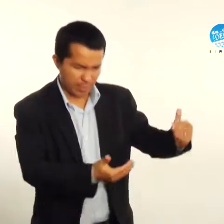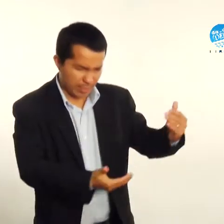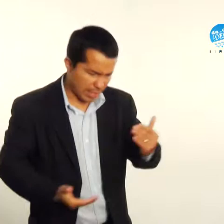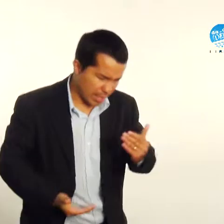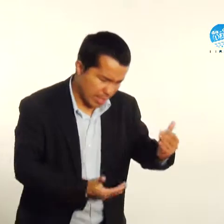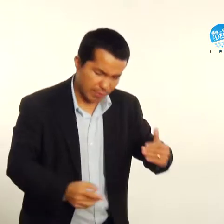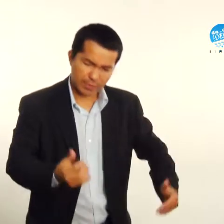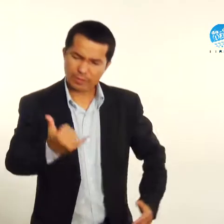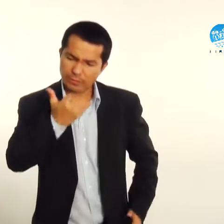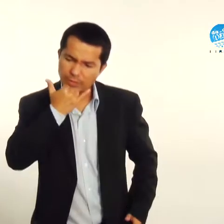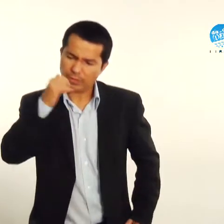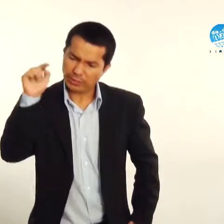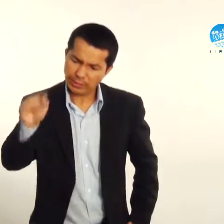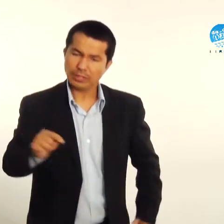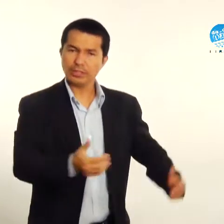vai pedir perdão para o neném.